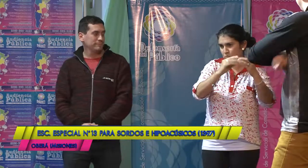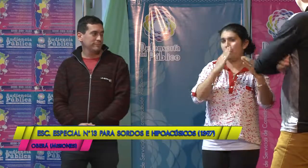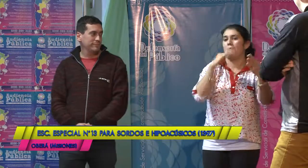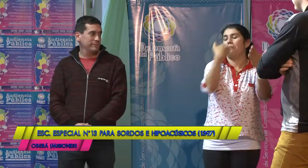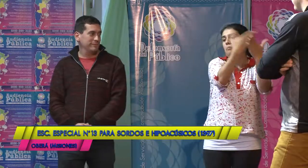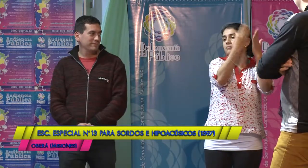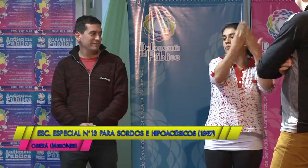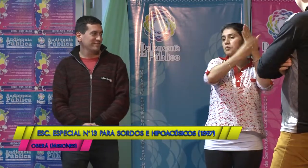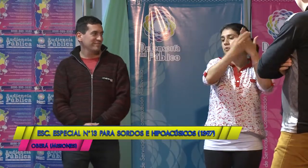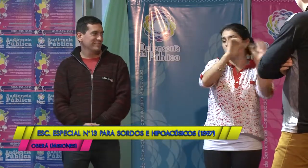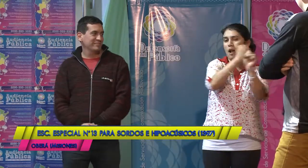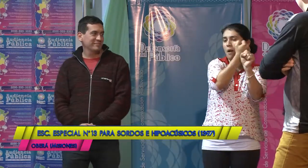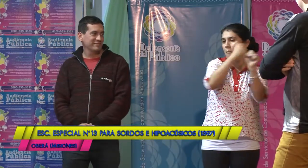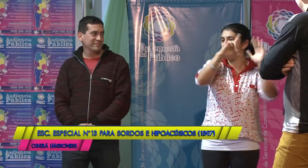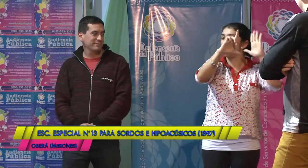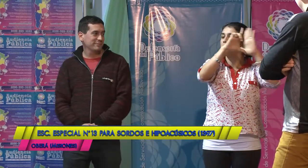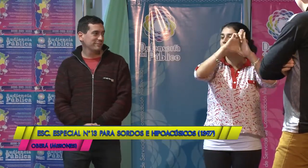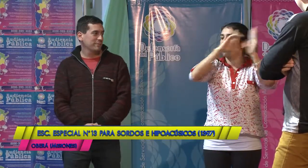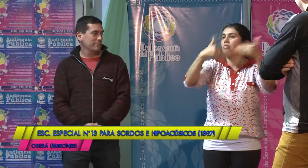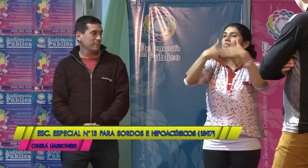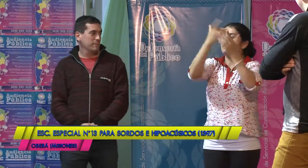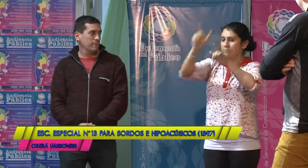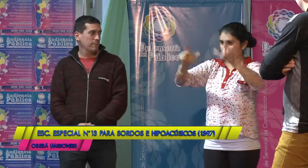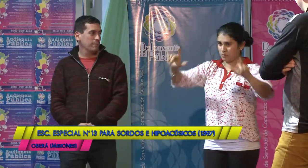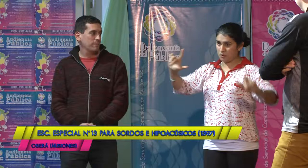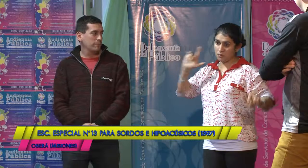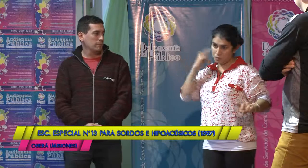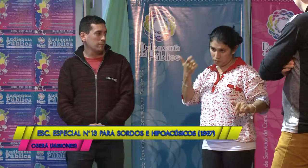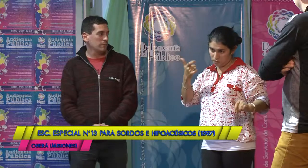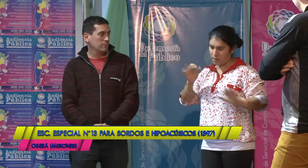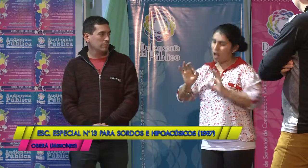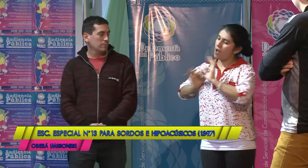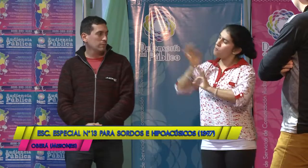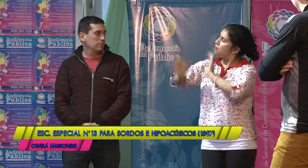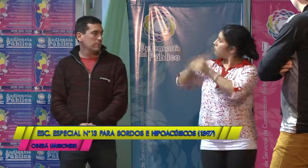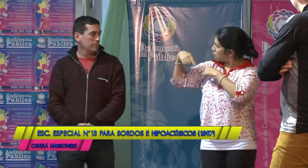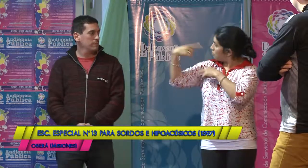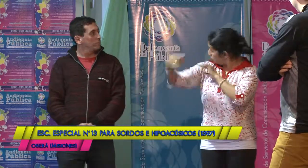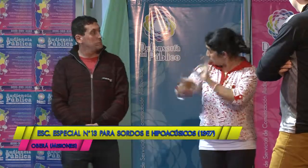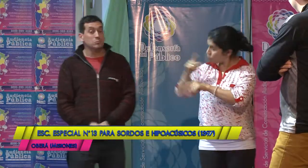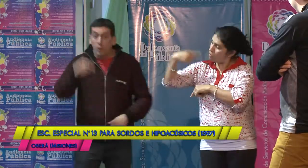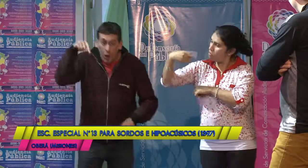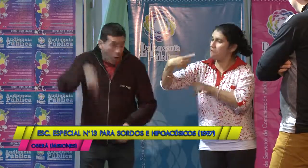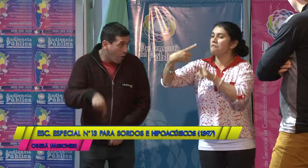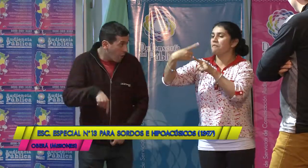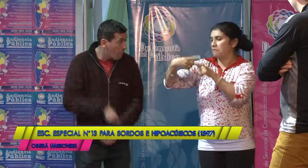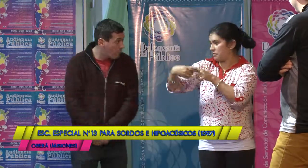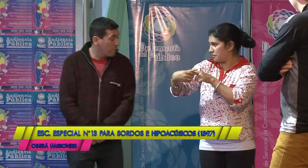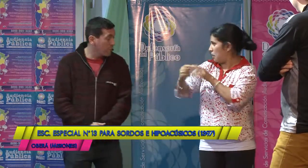Todas las asociaciones hicieron una propuesta después en donde se aprueba por ley, a pasados los años, que se va a hacer el día de la persona sorda. Y sigue eso de